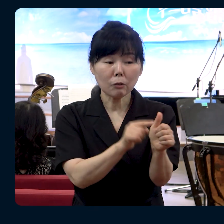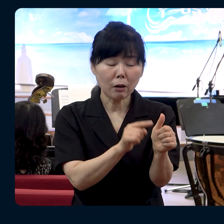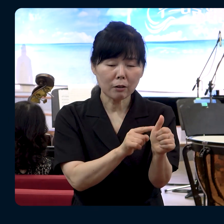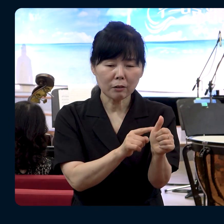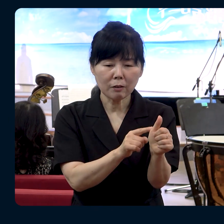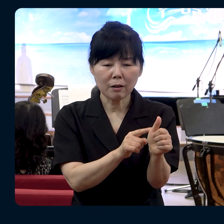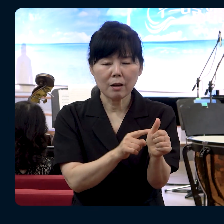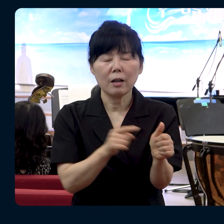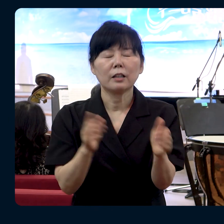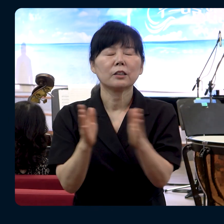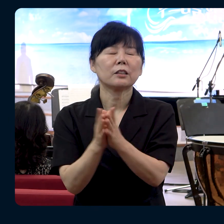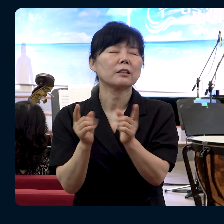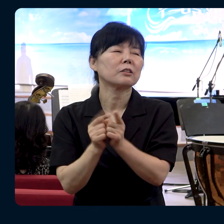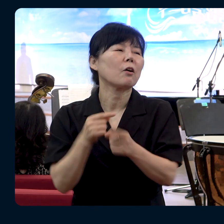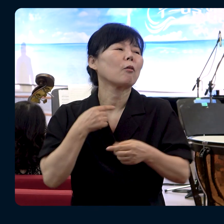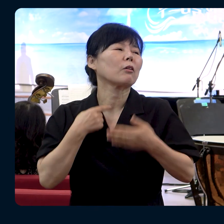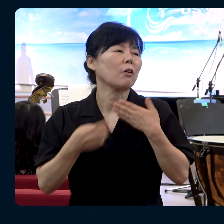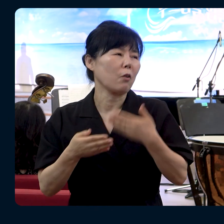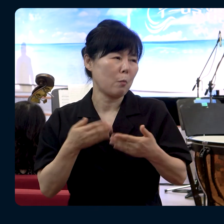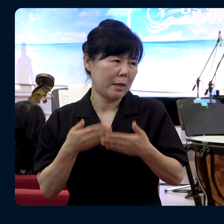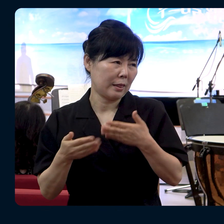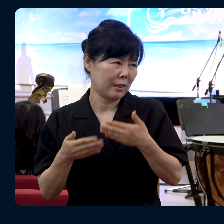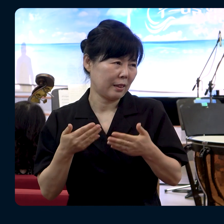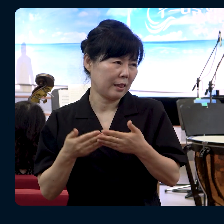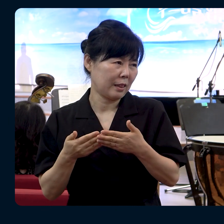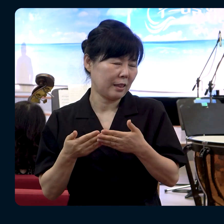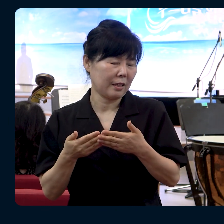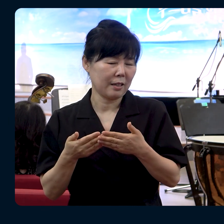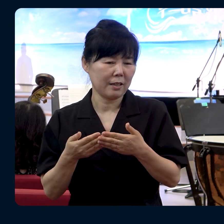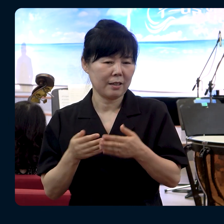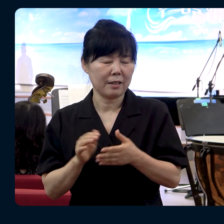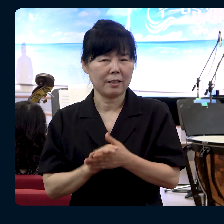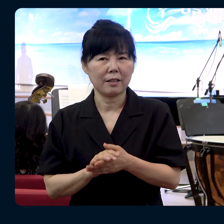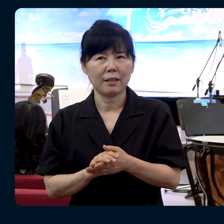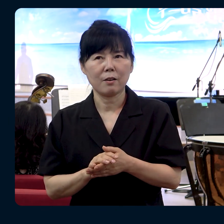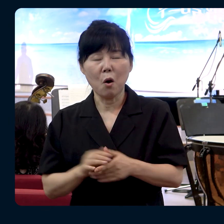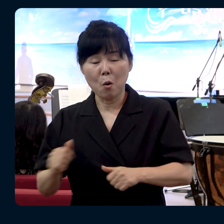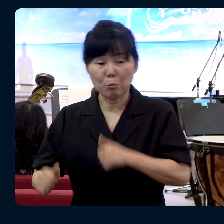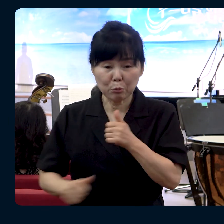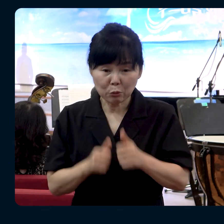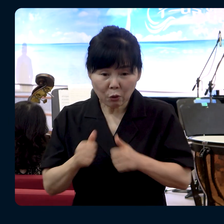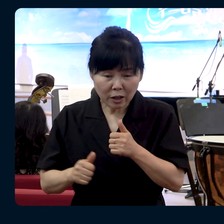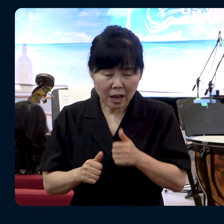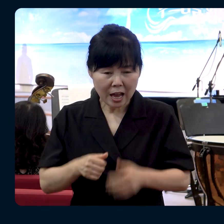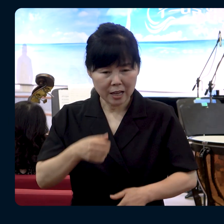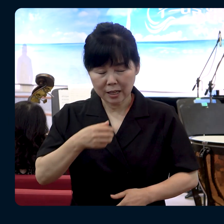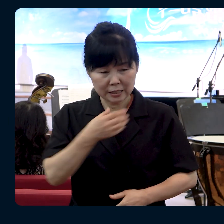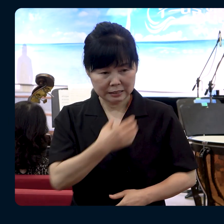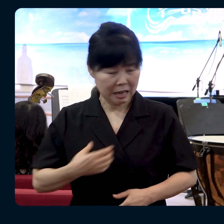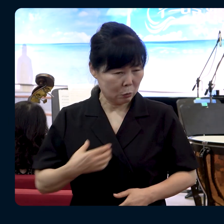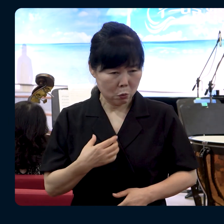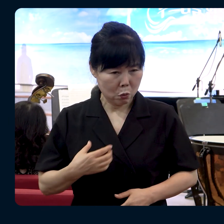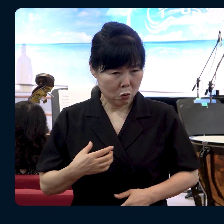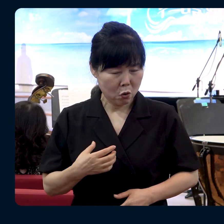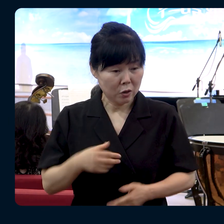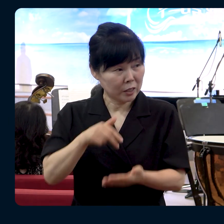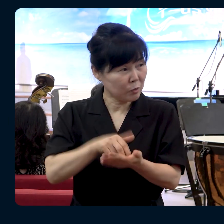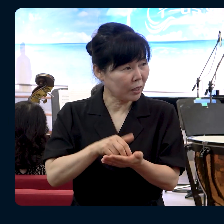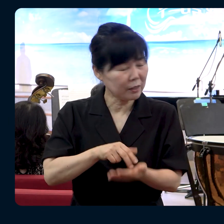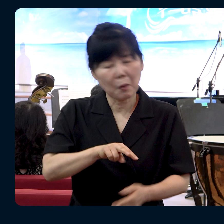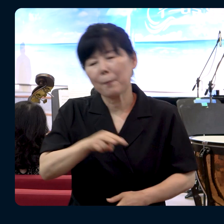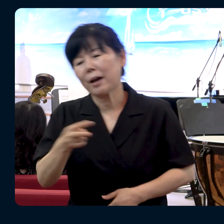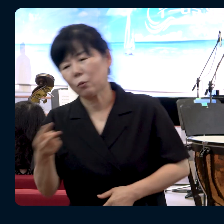요한이 경험하고 분노의 사도가 사랑의 사도로 변화되게 된 것입니다. 그는